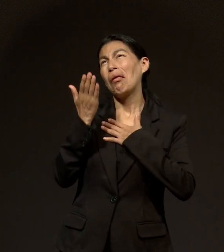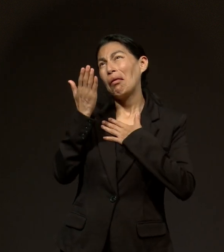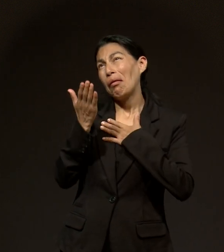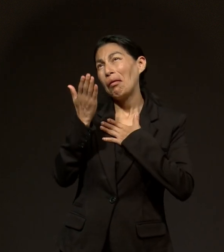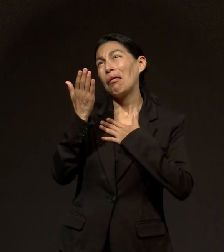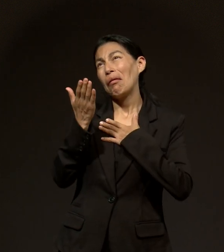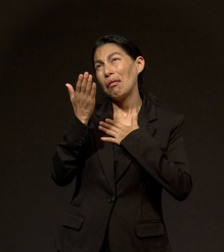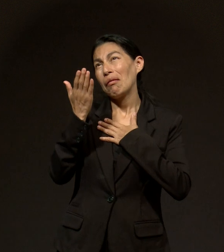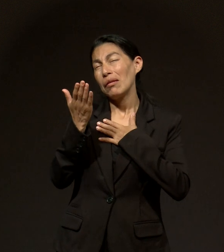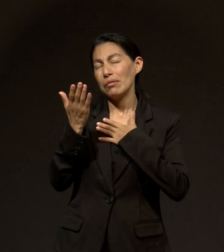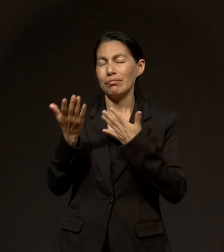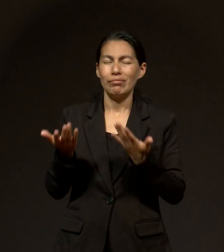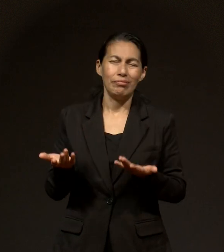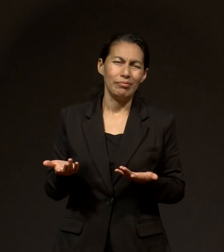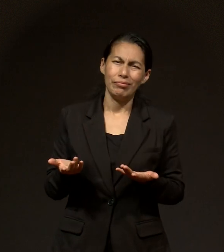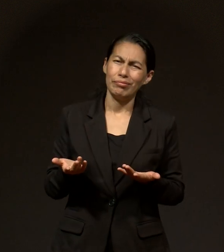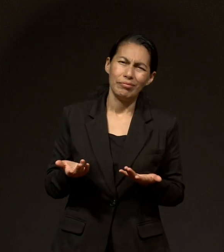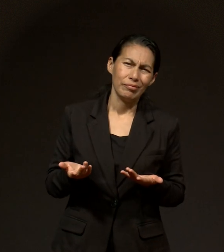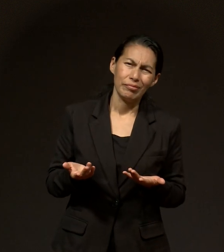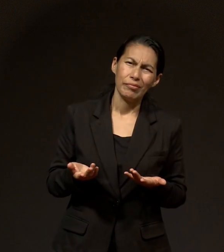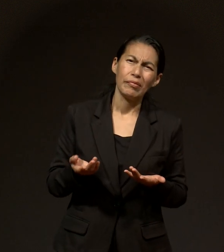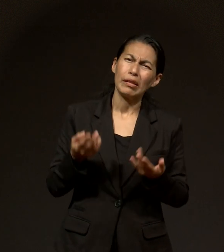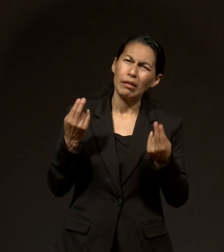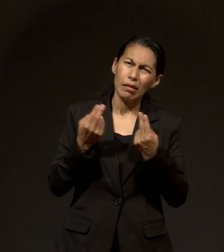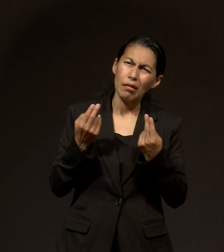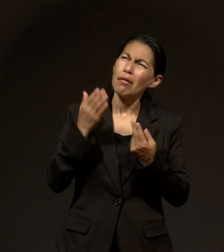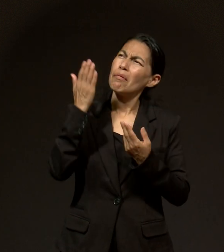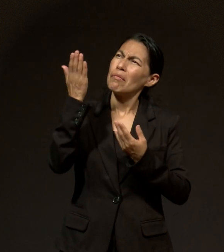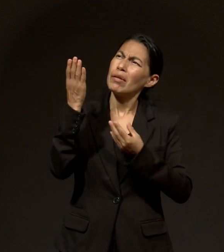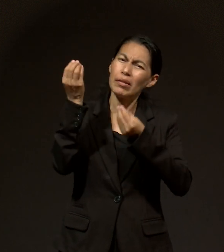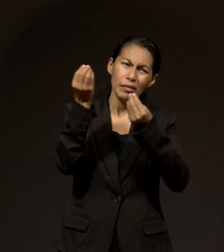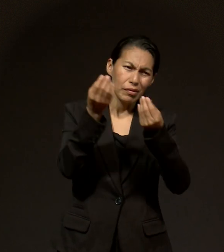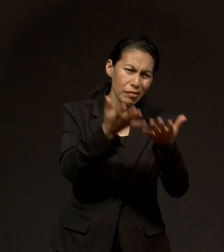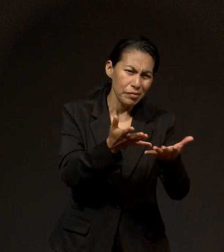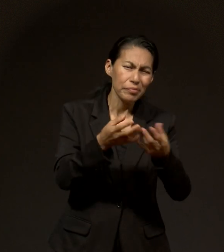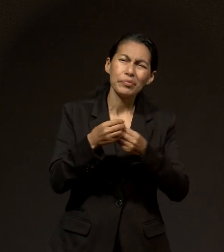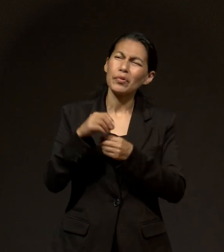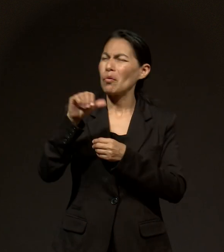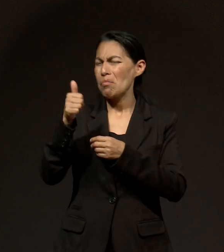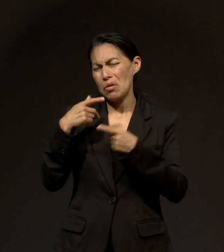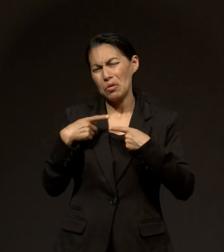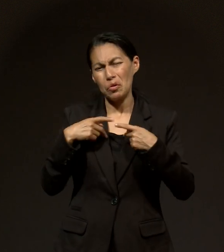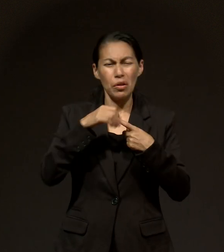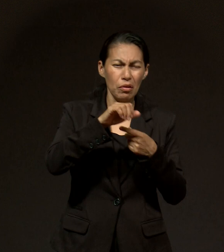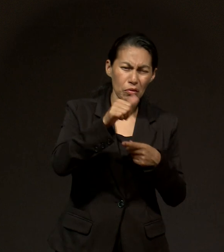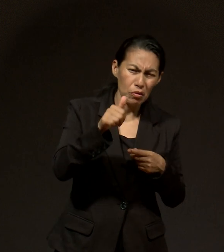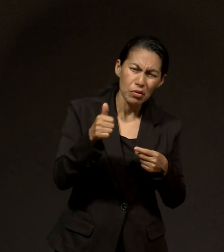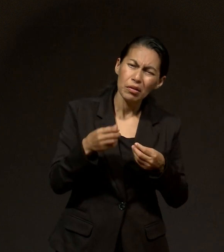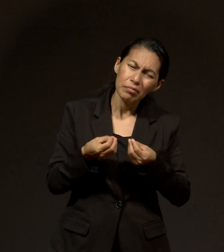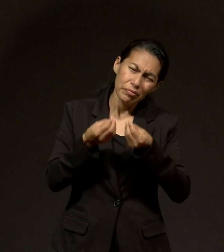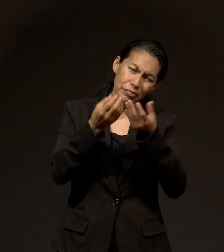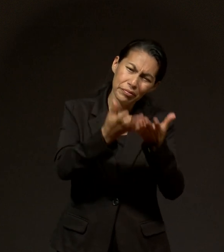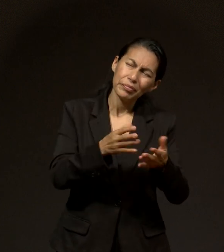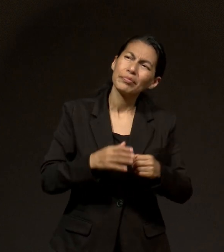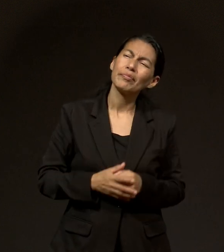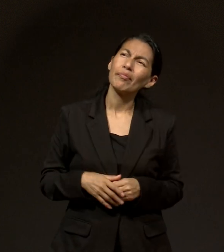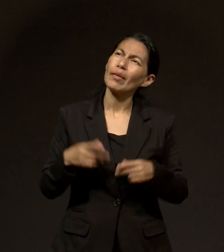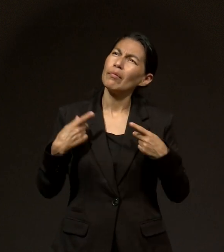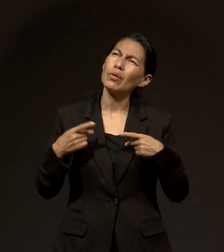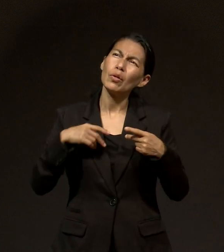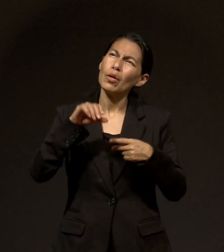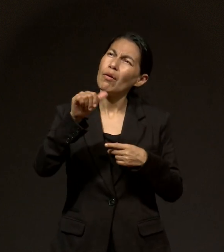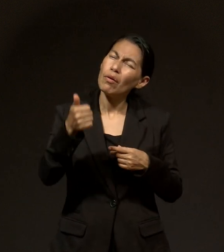Pedimos para nosotros, pero debemos pedir para compartir con los que necesitan. Debemos pedir para